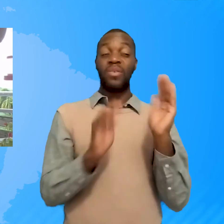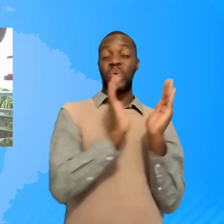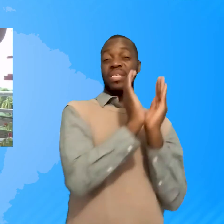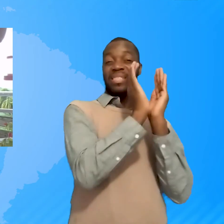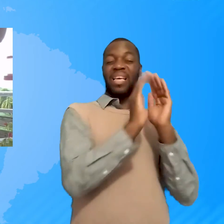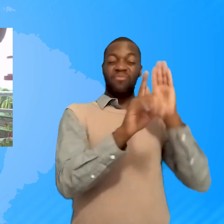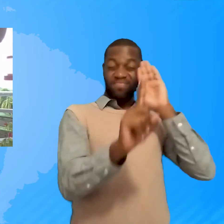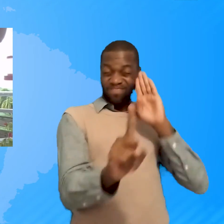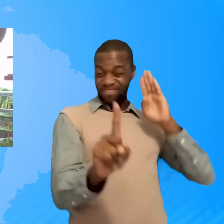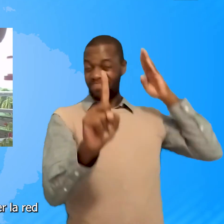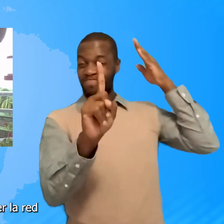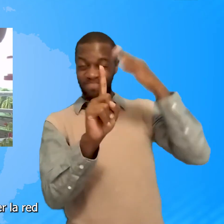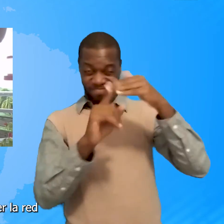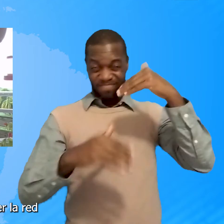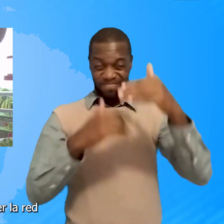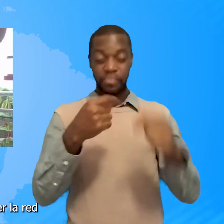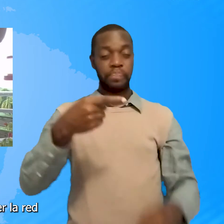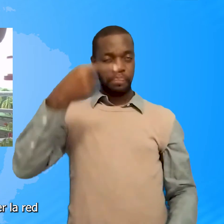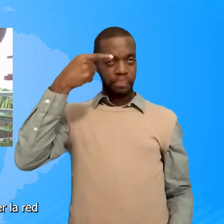de